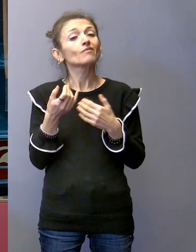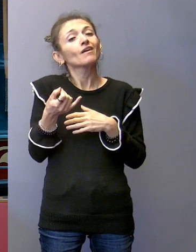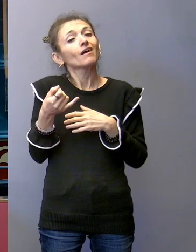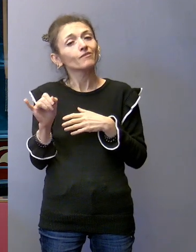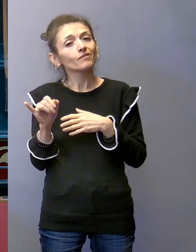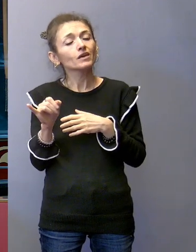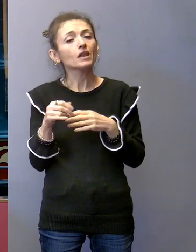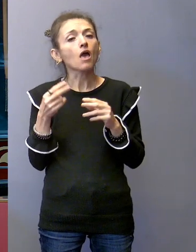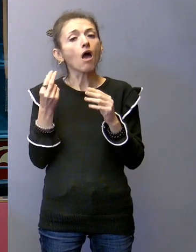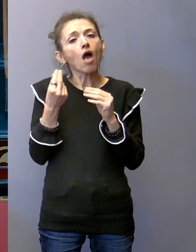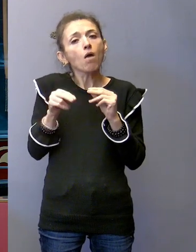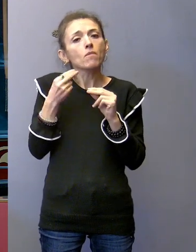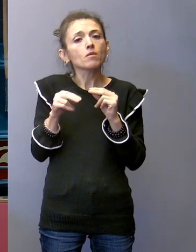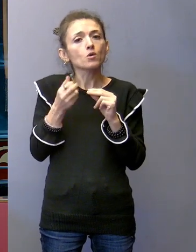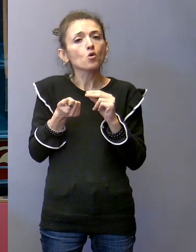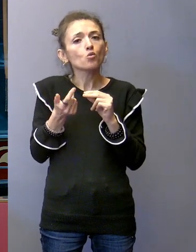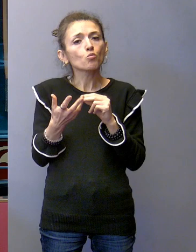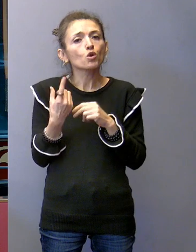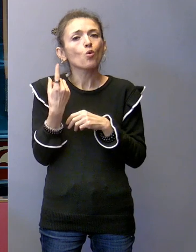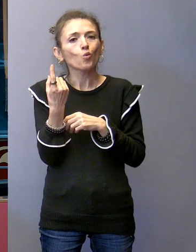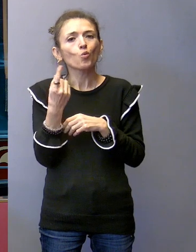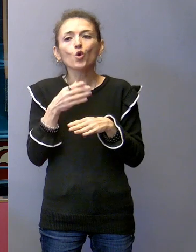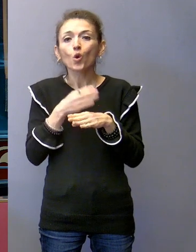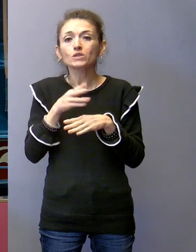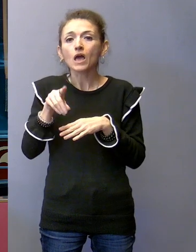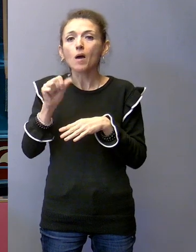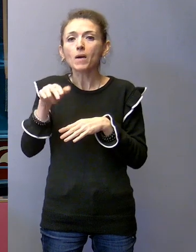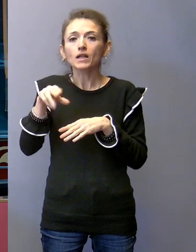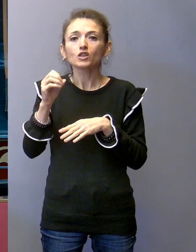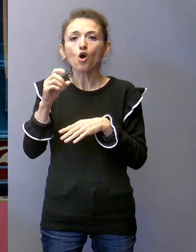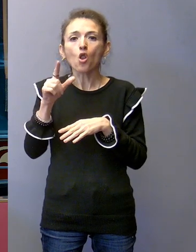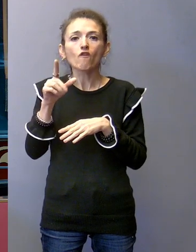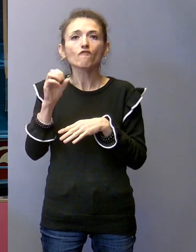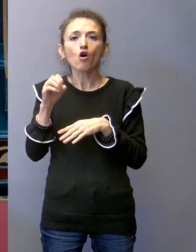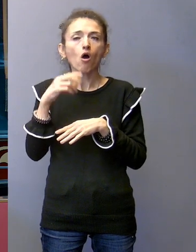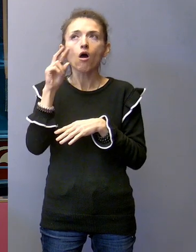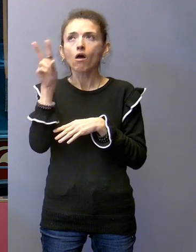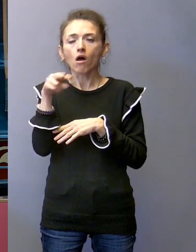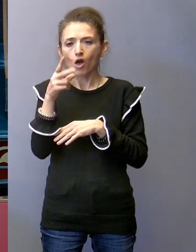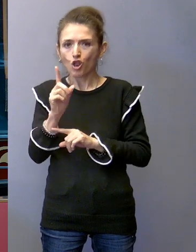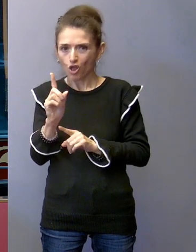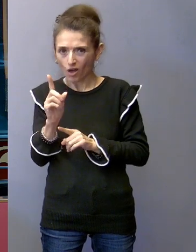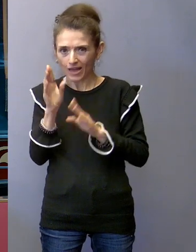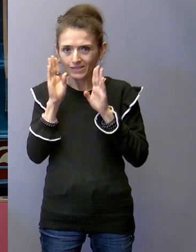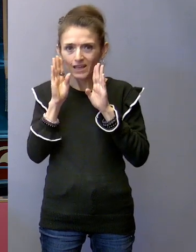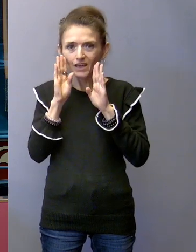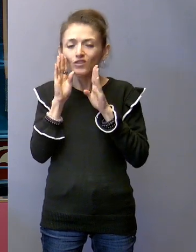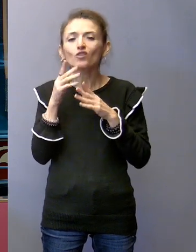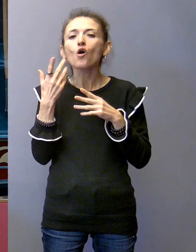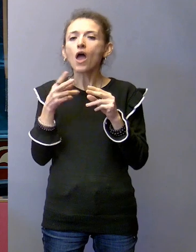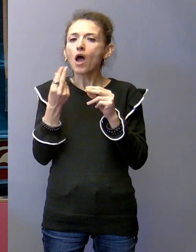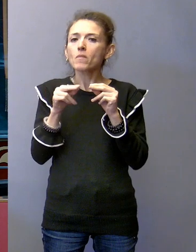1 consigliere Pandolfo non si distragga l'emendamento 1 invece Eravamo già d'accordo